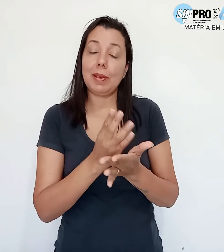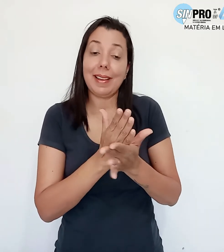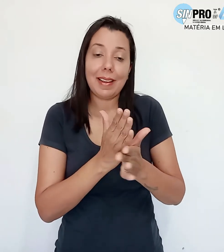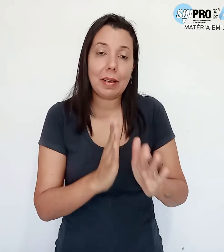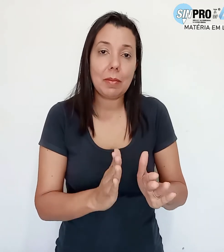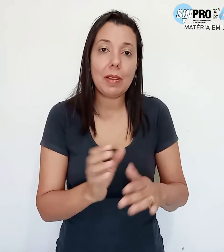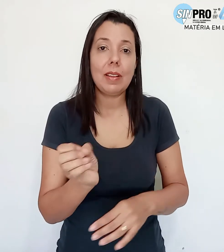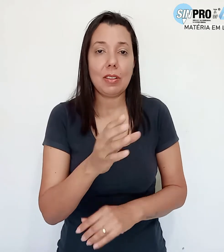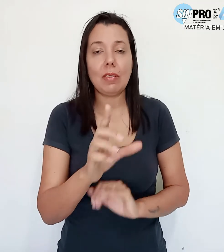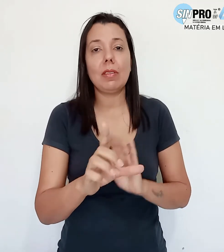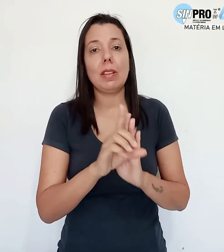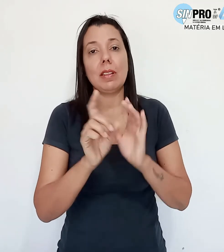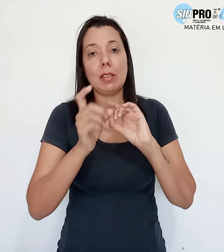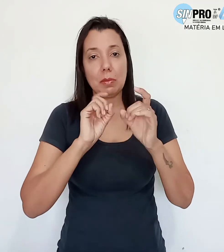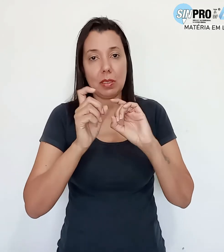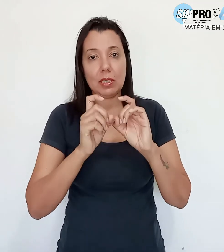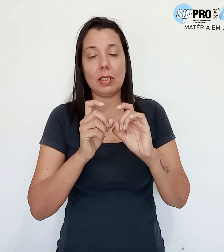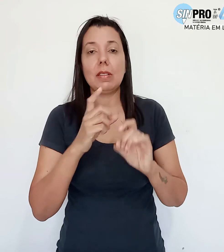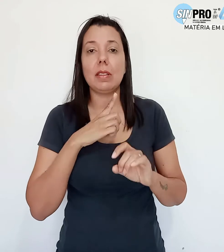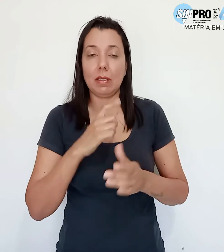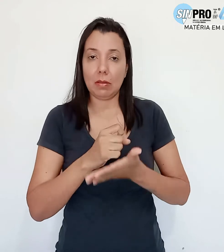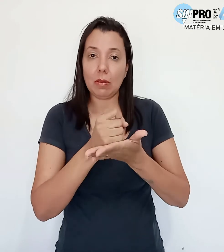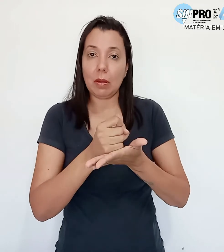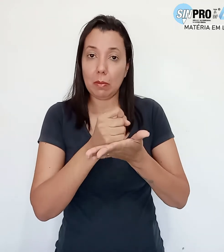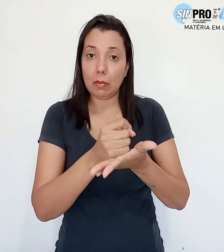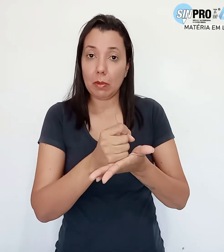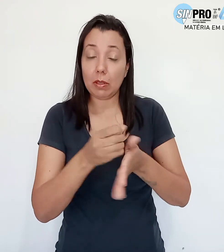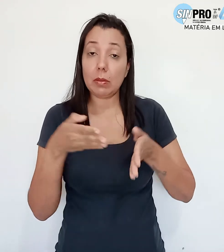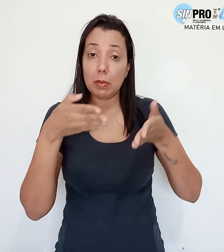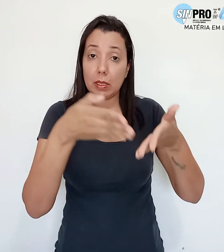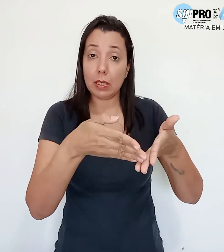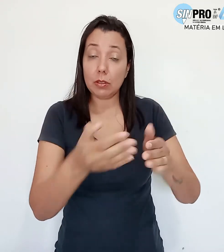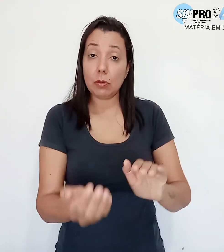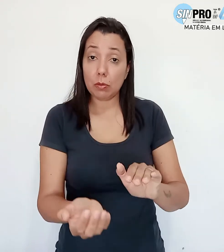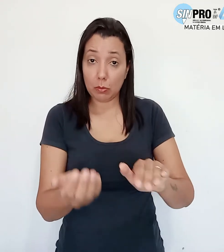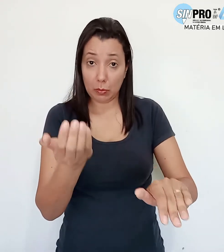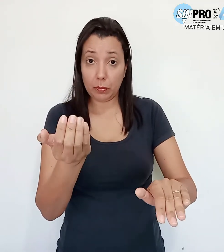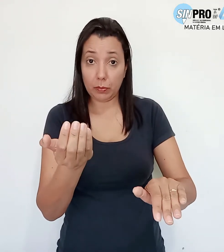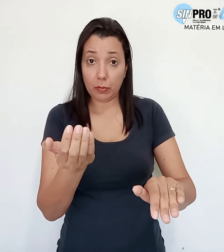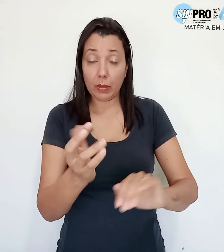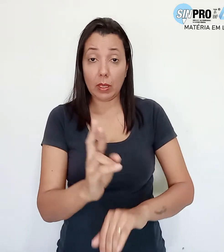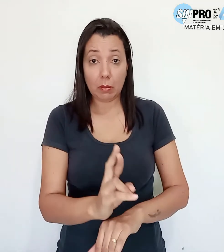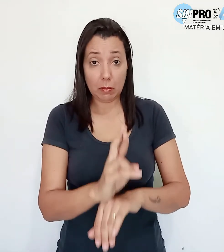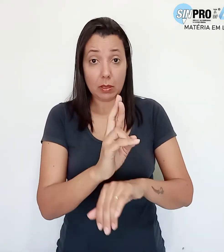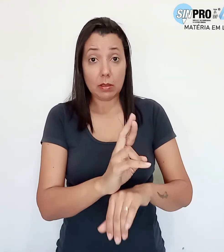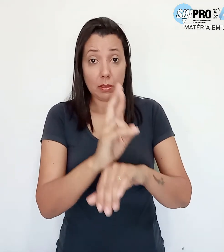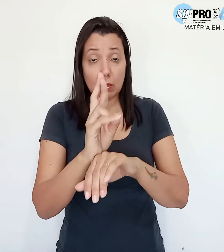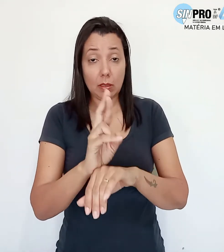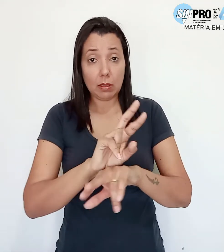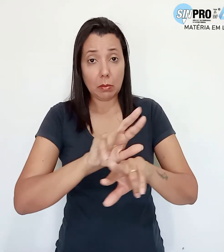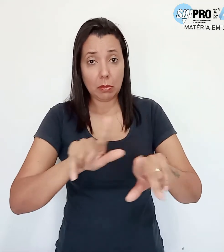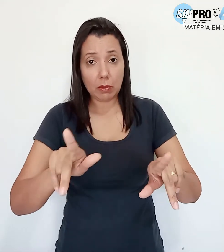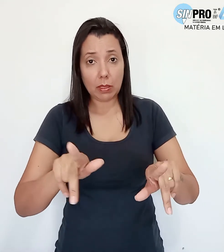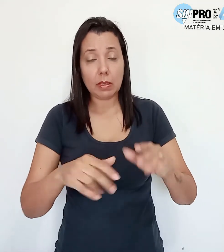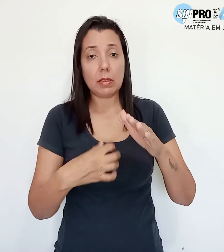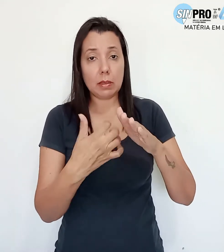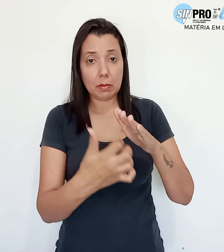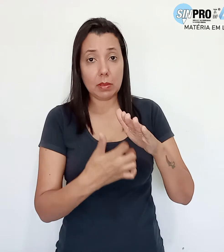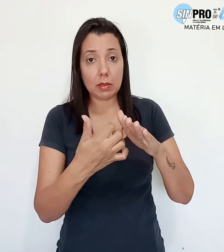a reforma administrativa conta com o apoio de parte do Congresso Nacional, representada por grandes empresários,